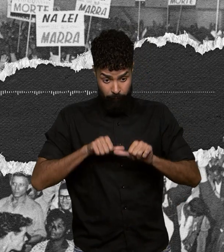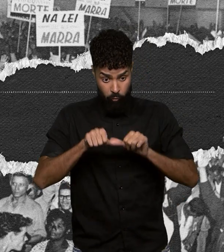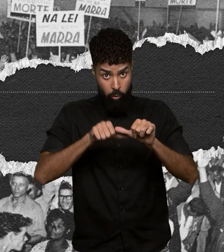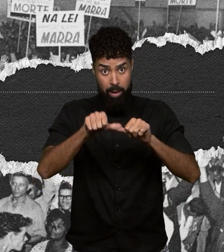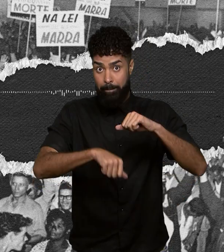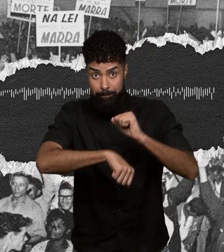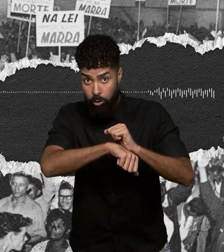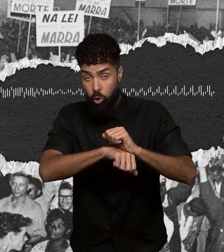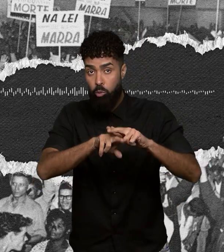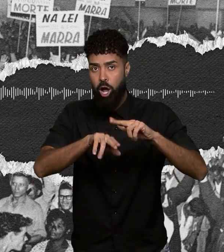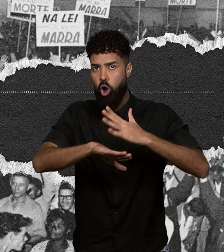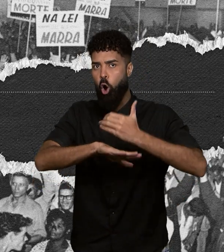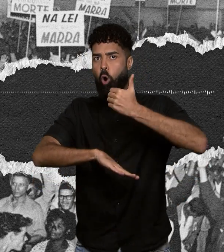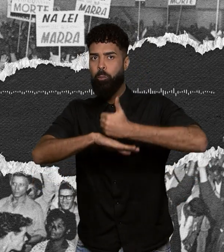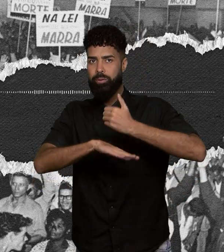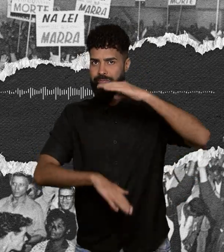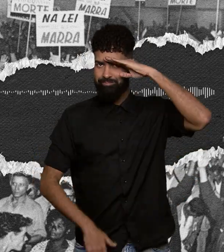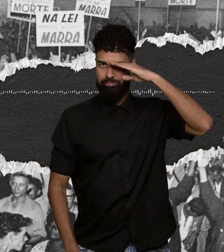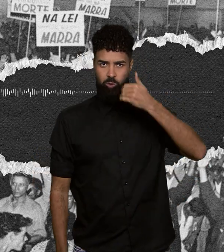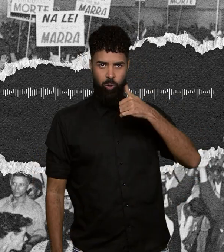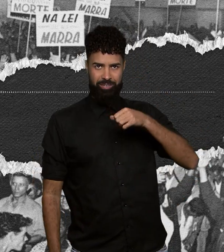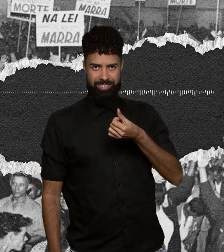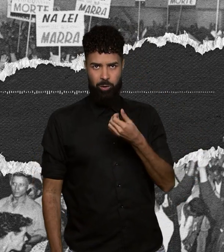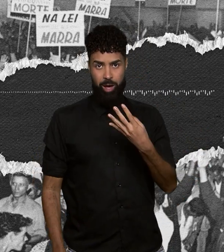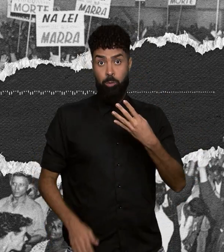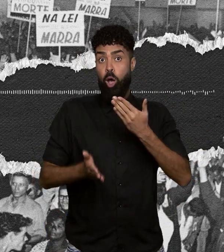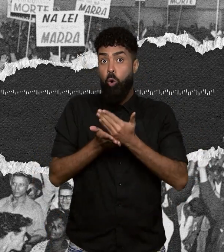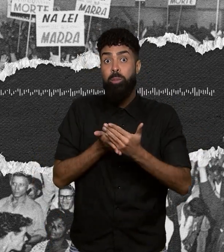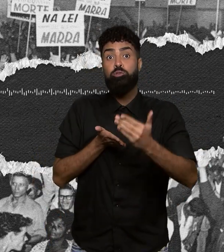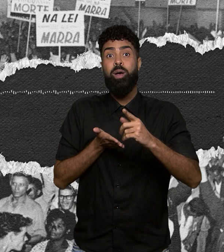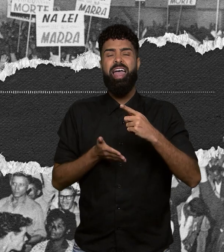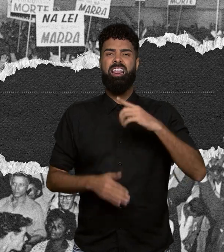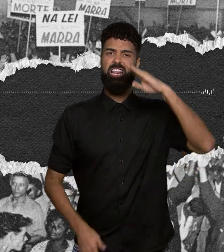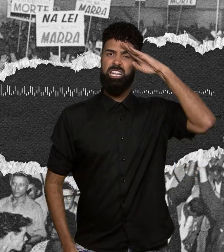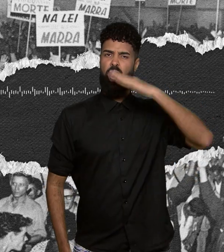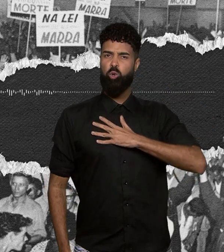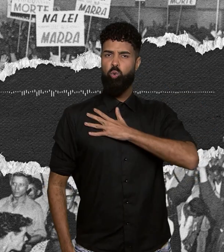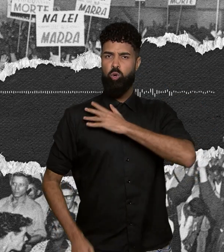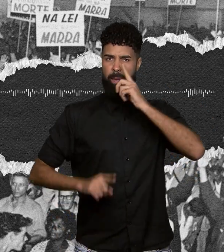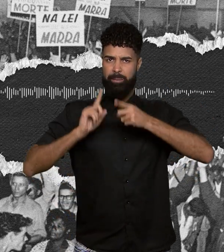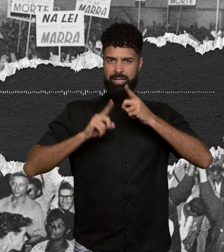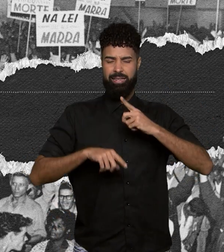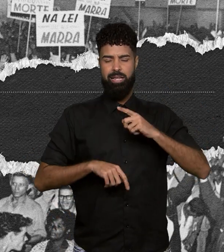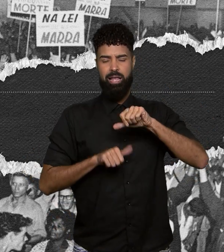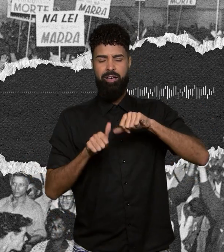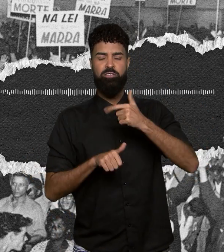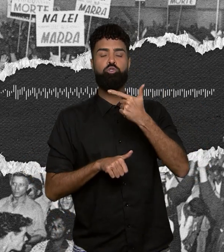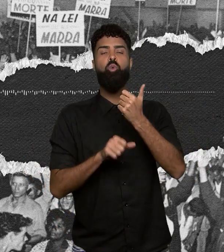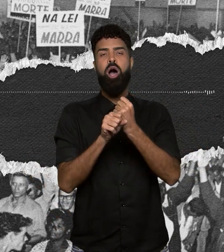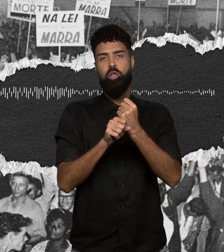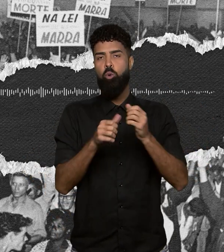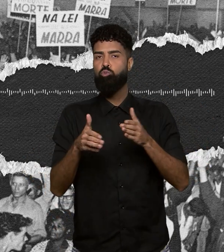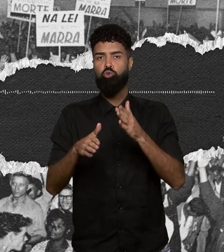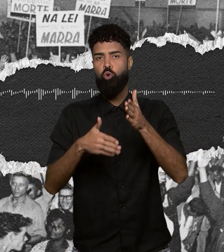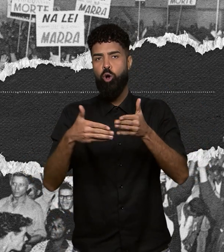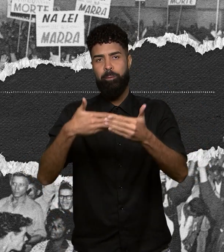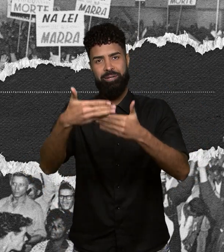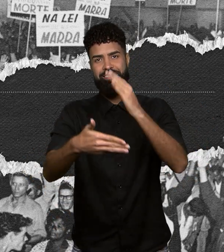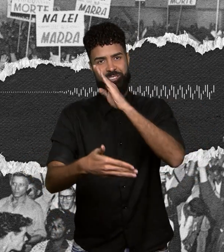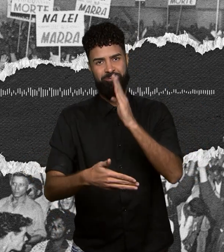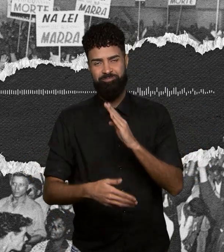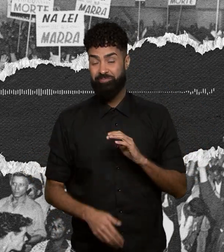1964 que colocou no lugar uma ditadura militar por 21 anos mudando o curso do Brasil eu sou Eliane